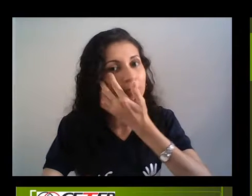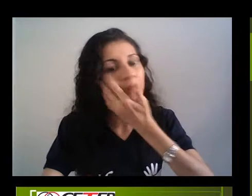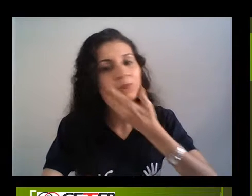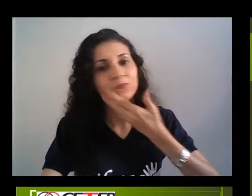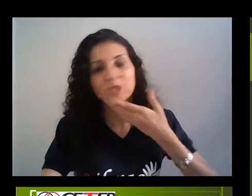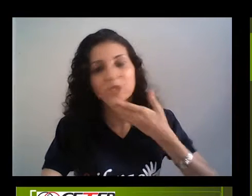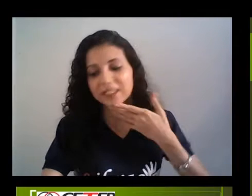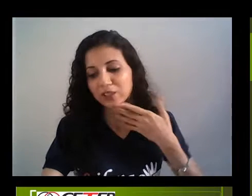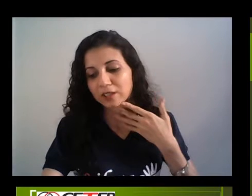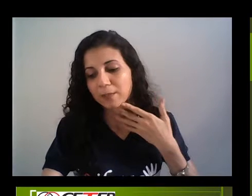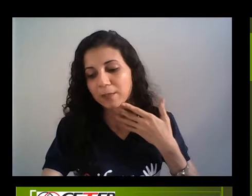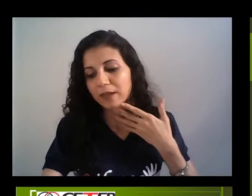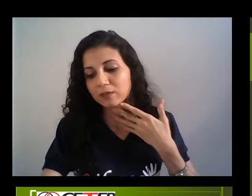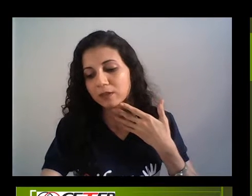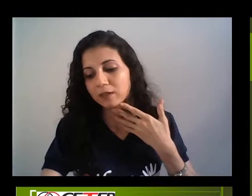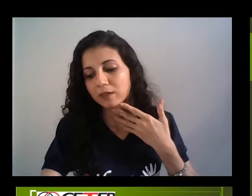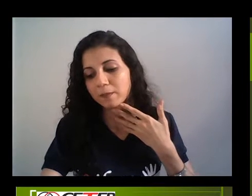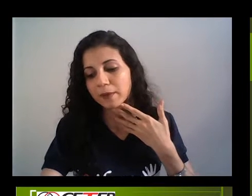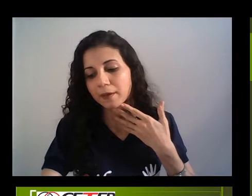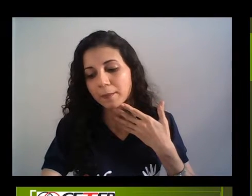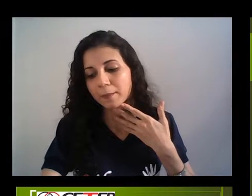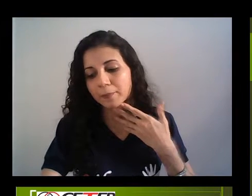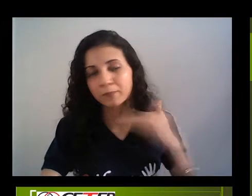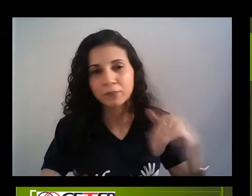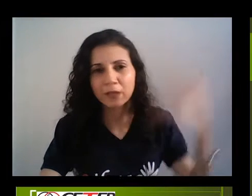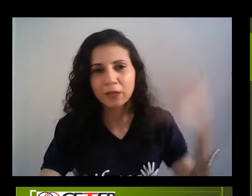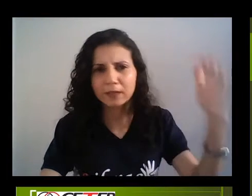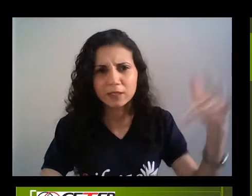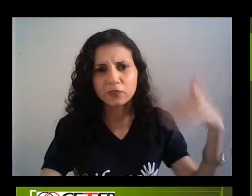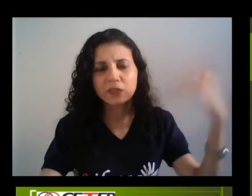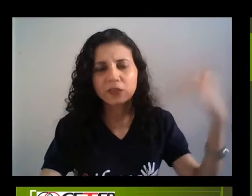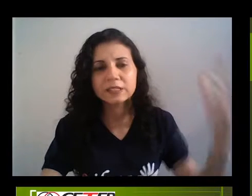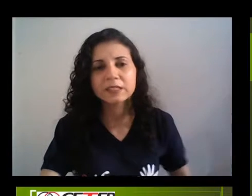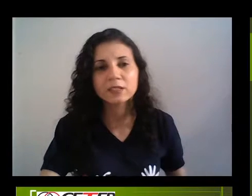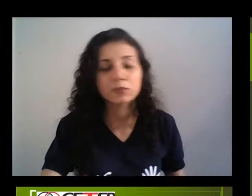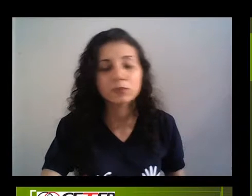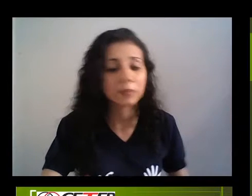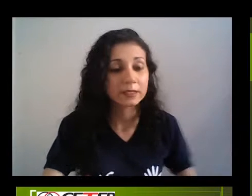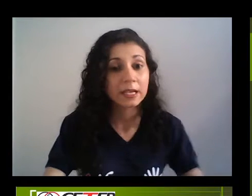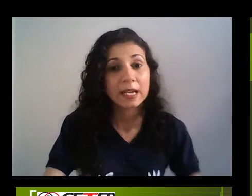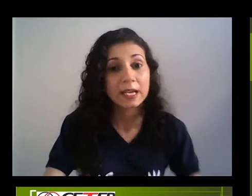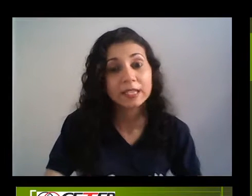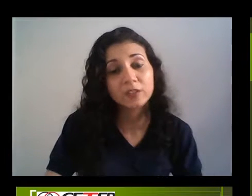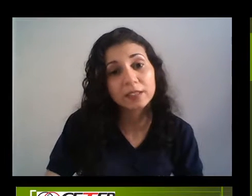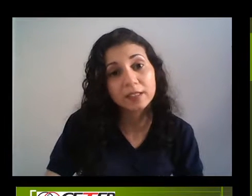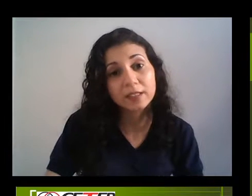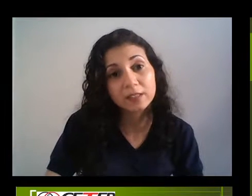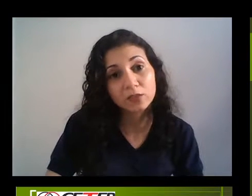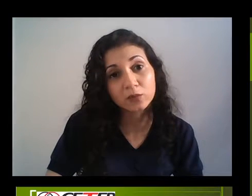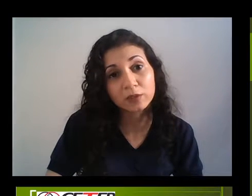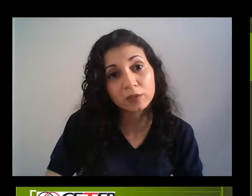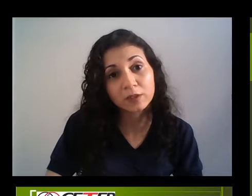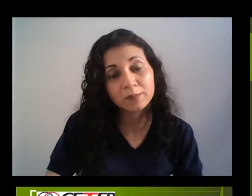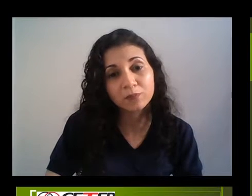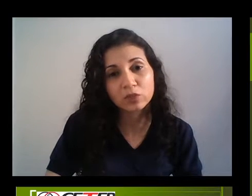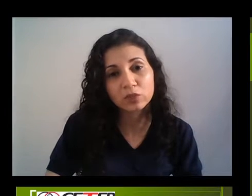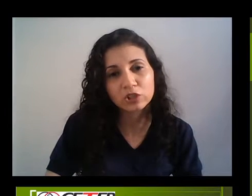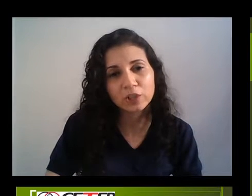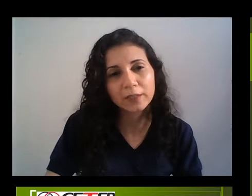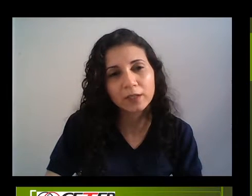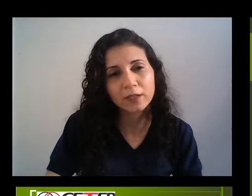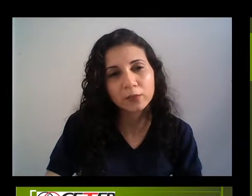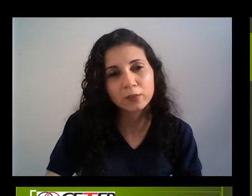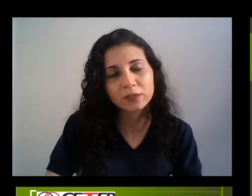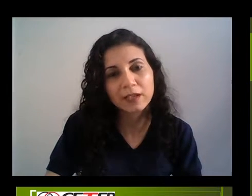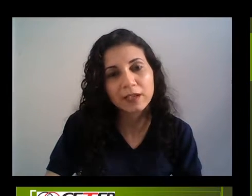sim. Existem trabalhos aí para desenvolver essa escrita e tudo mais. Isso aí tá escrito num